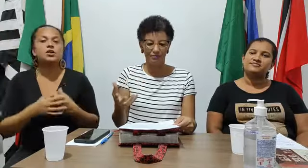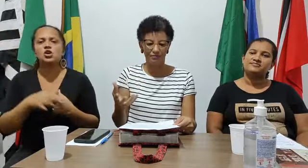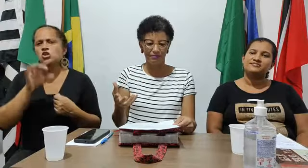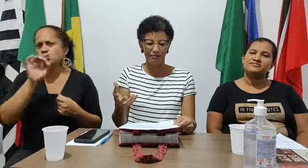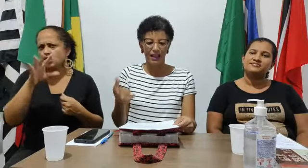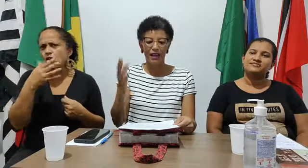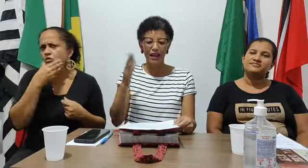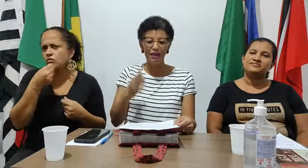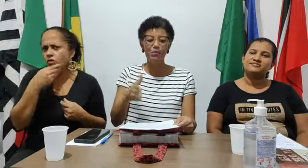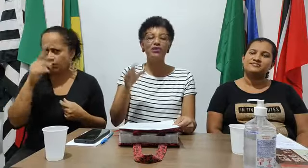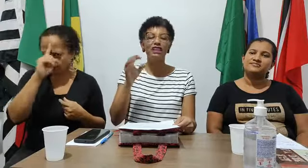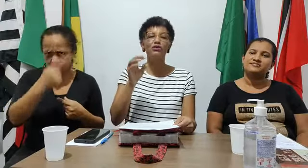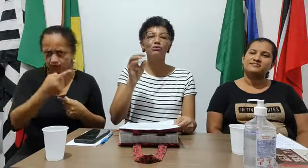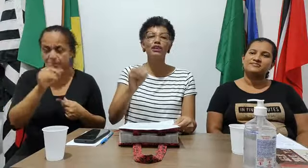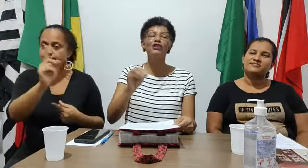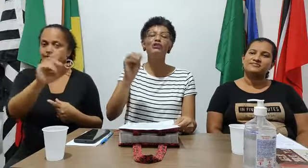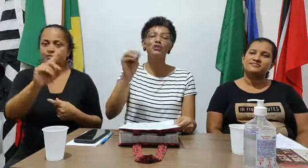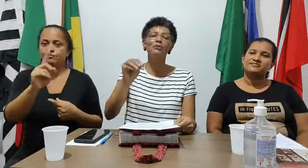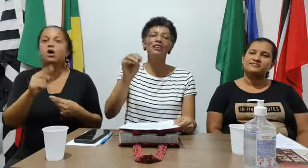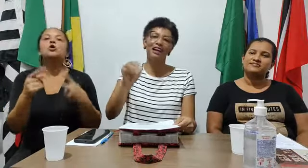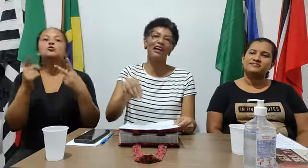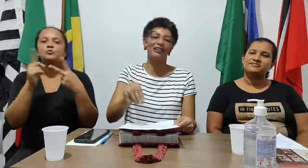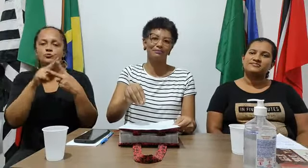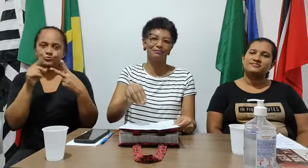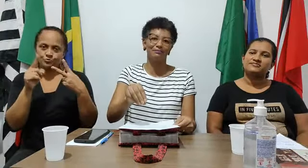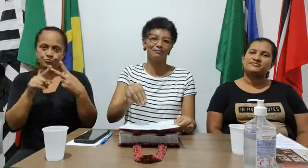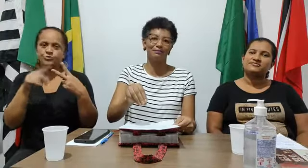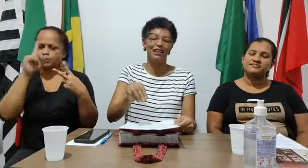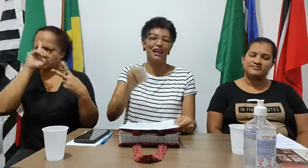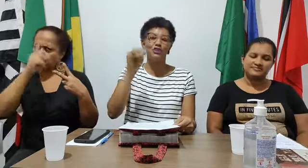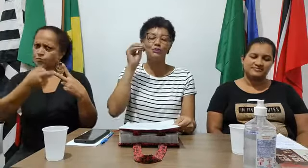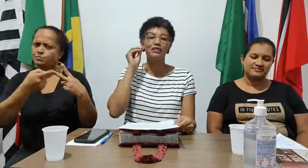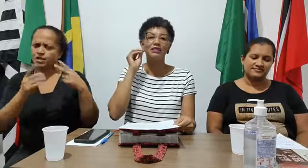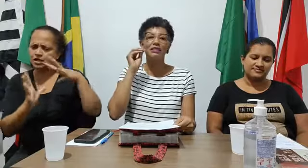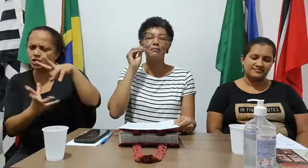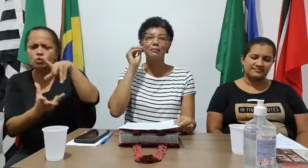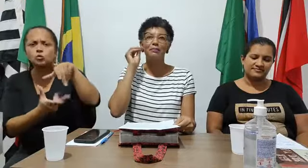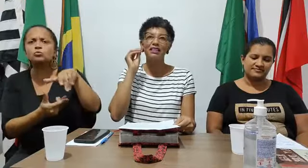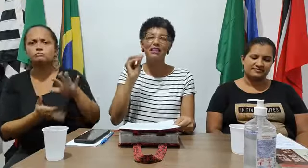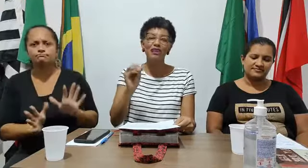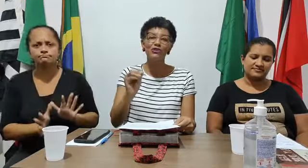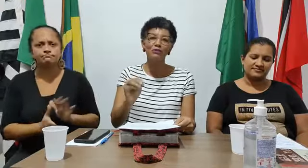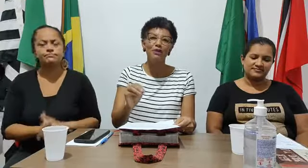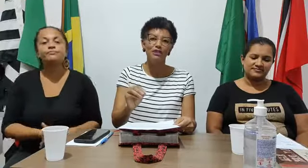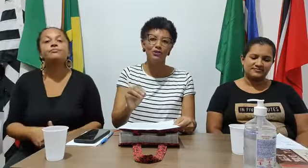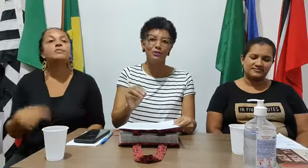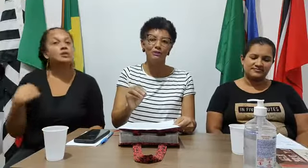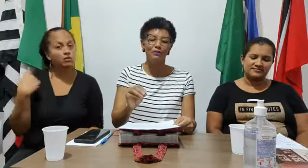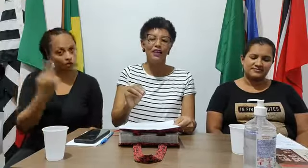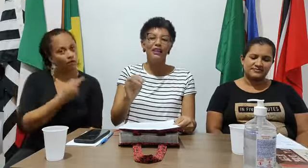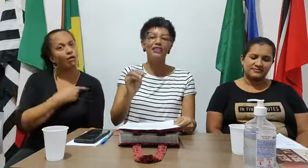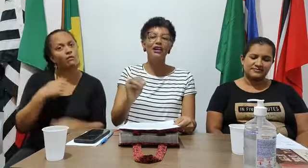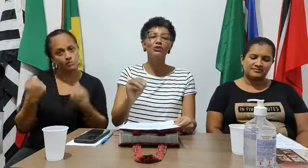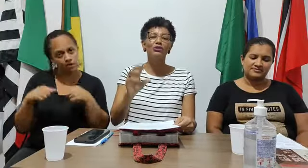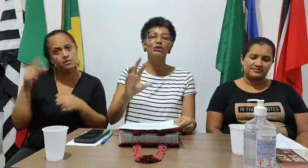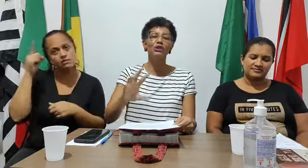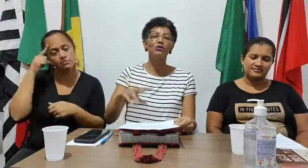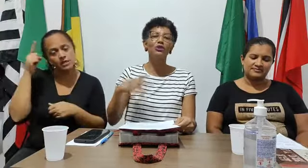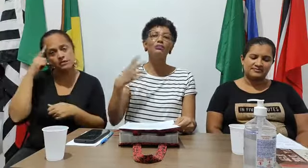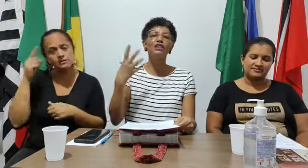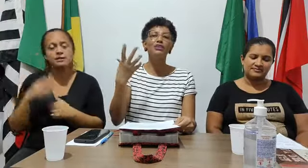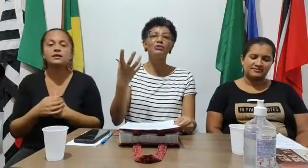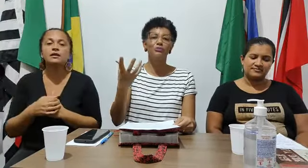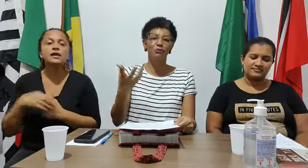Adão. Ambos têm domínio sobre a terra. A gente precisa pensar sobre isso. Deus, quando